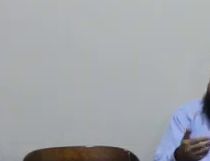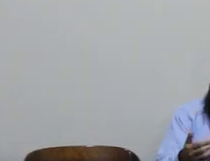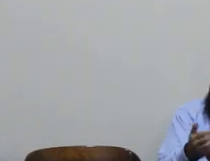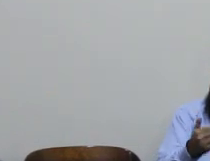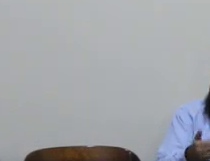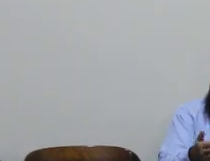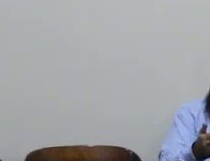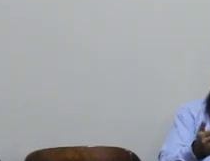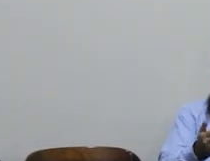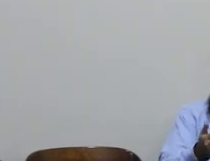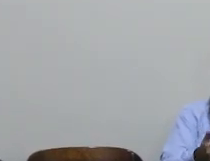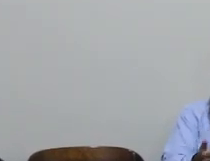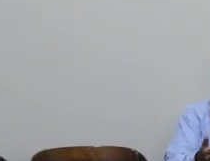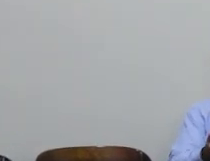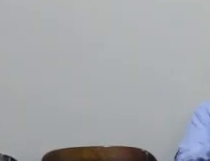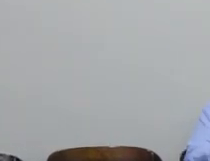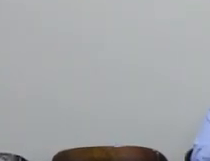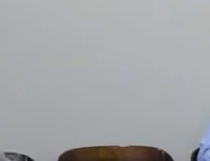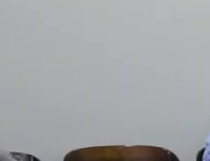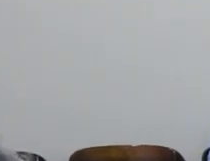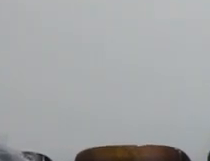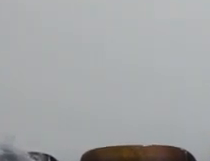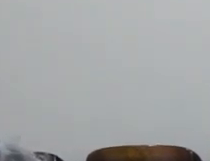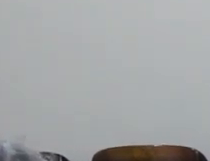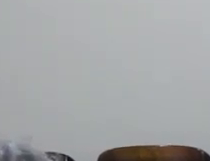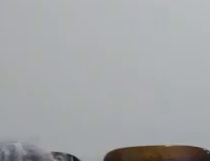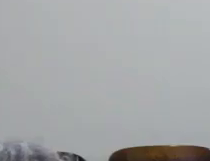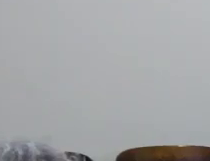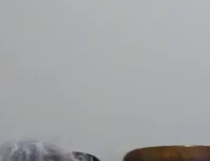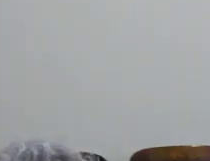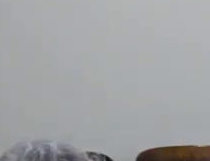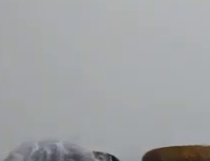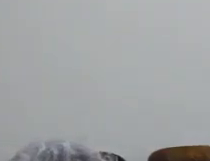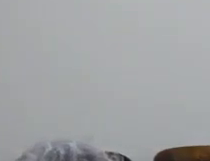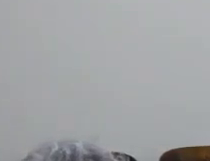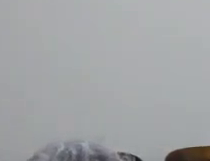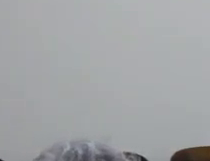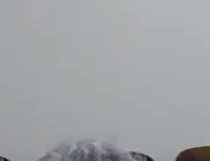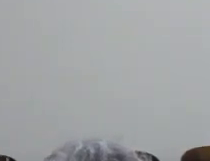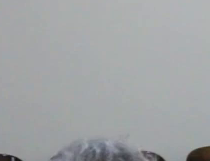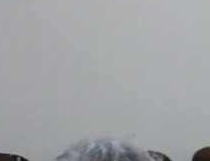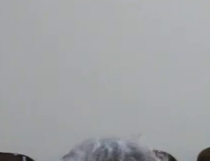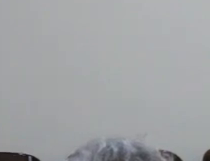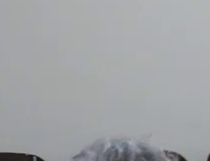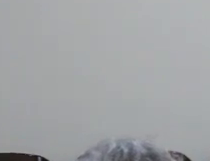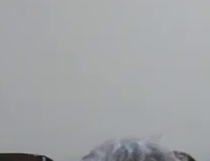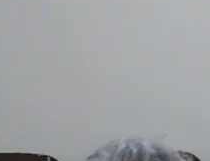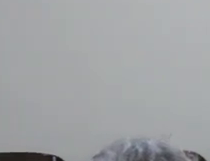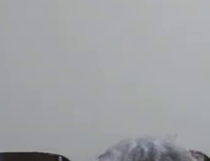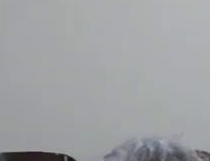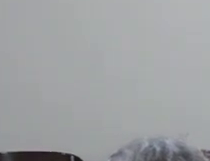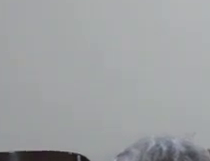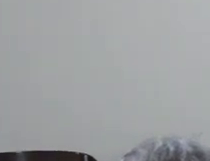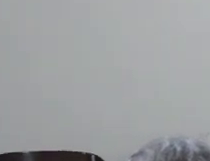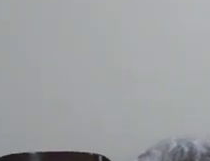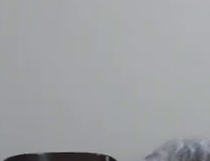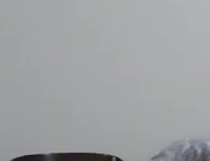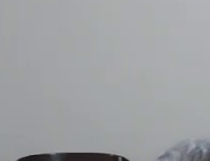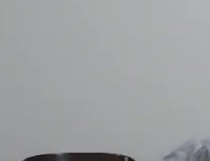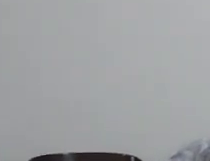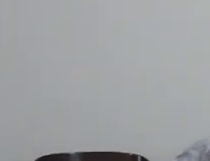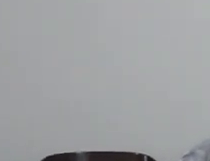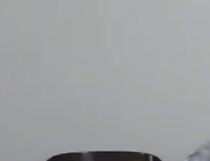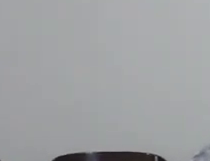mais relacionamento, mais gosto pela parte cultural. Não só pela parte política, mas pela parte